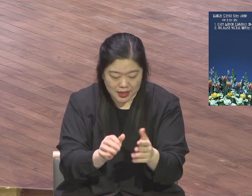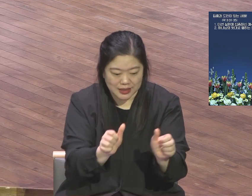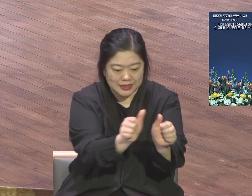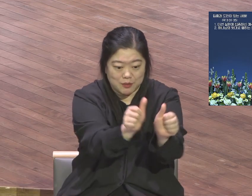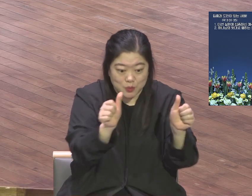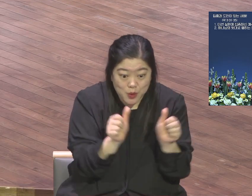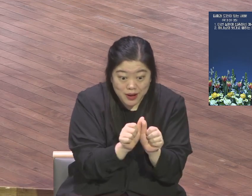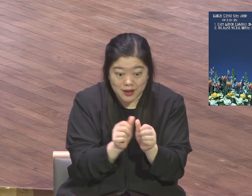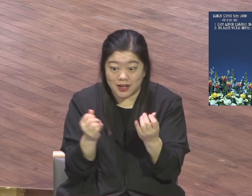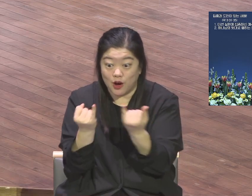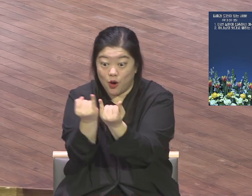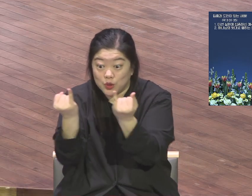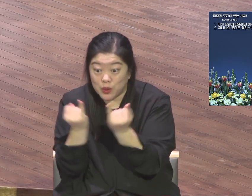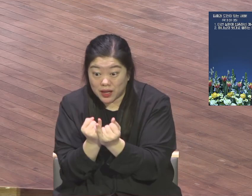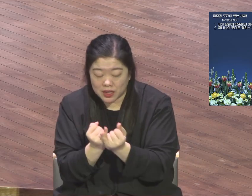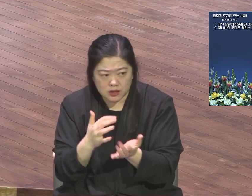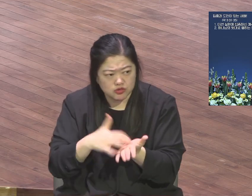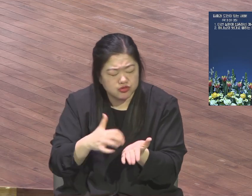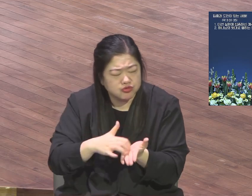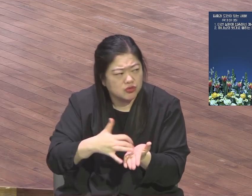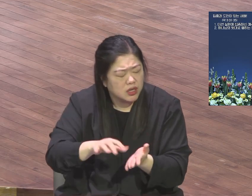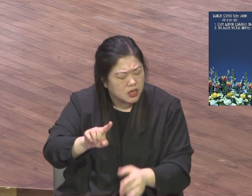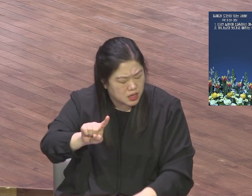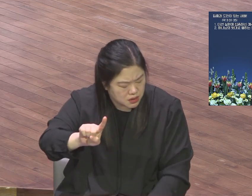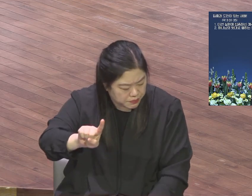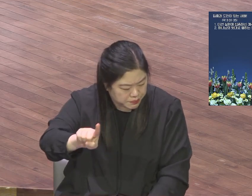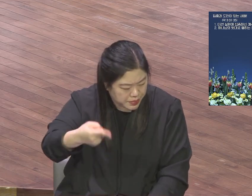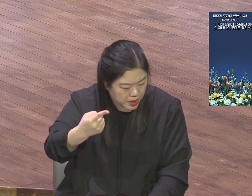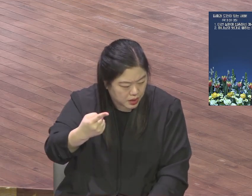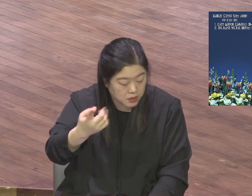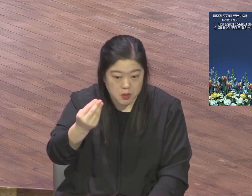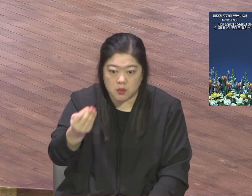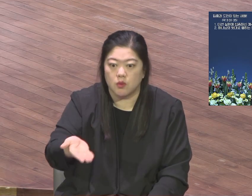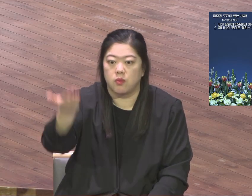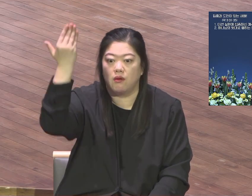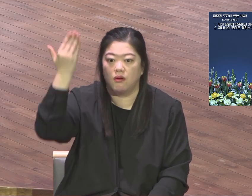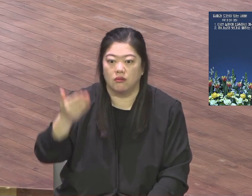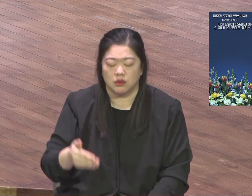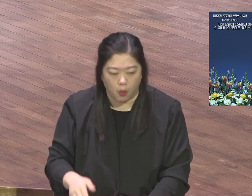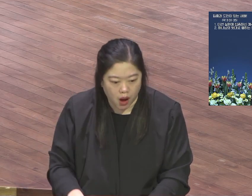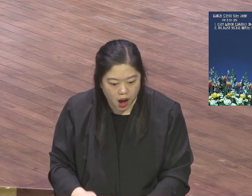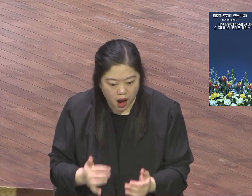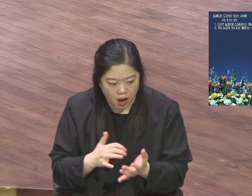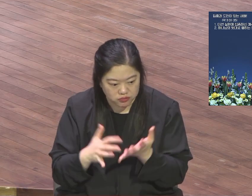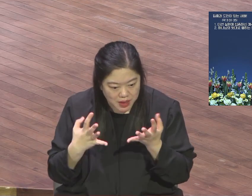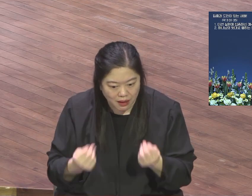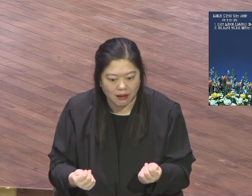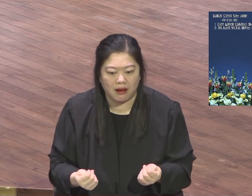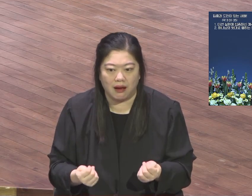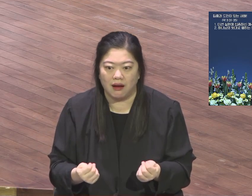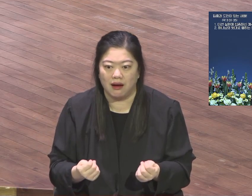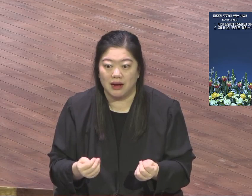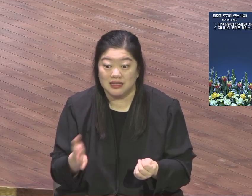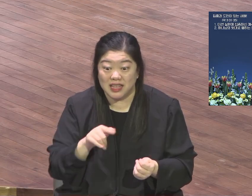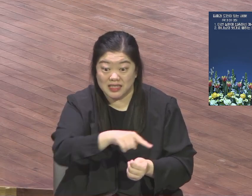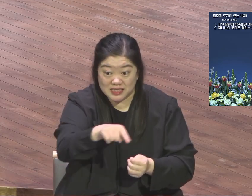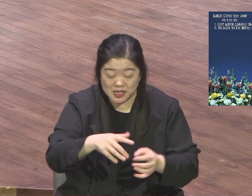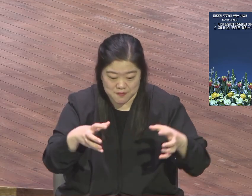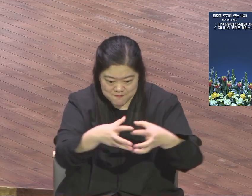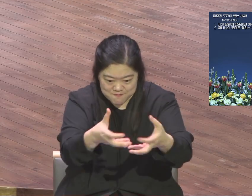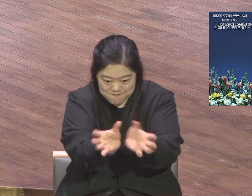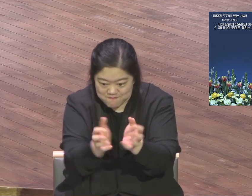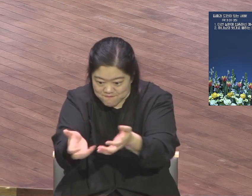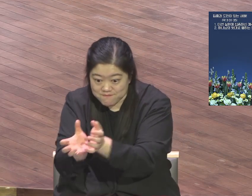그거까지 무거운 게 아니고, 내 짐은 가벼우니라. 말씀의 은혜를 받고